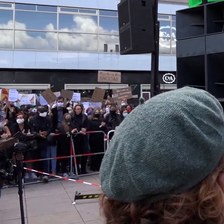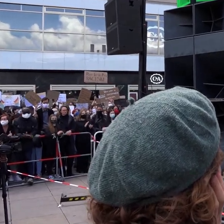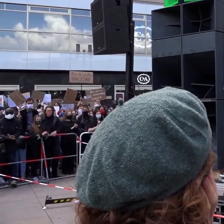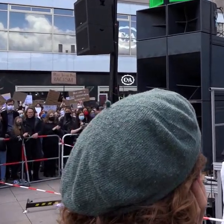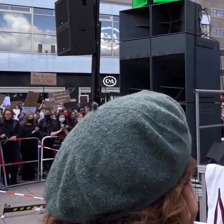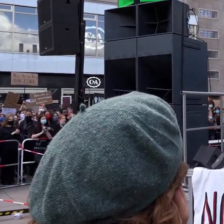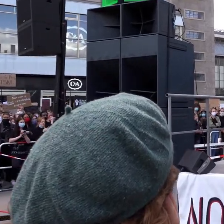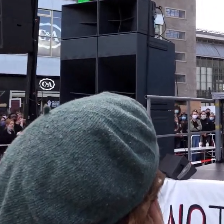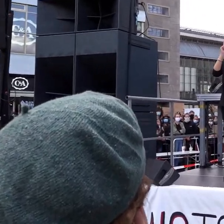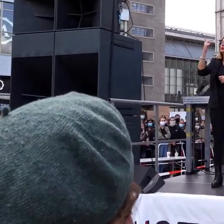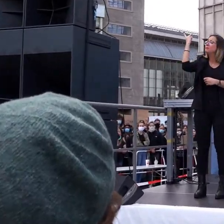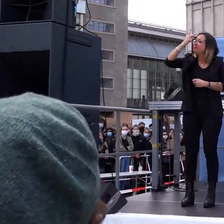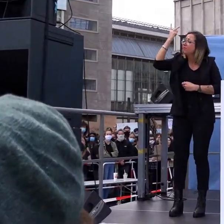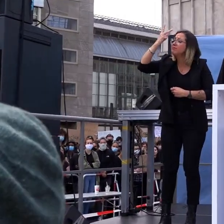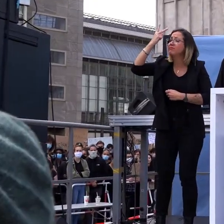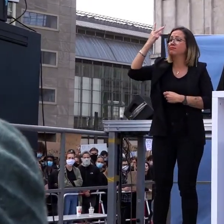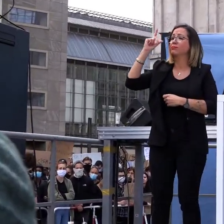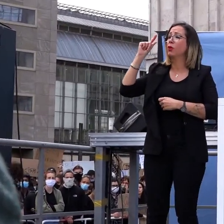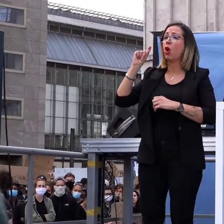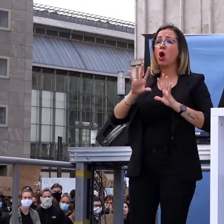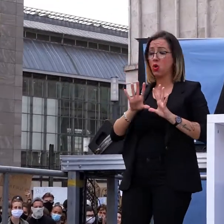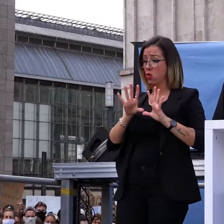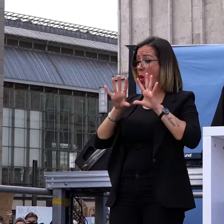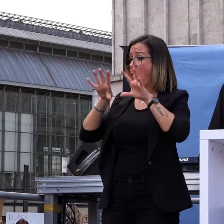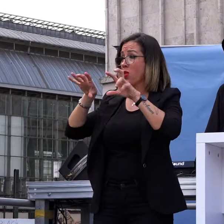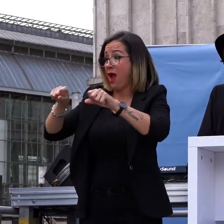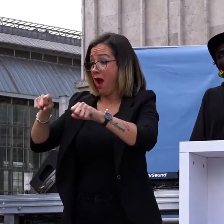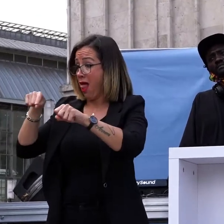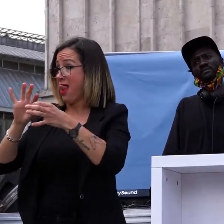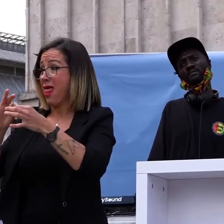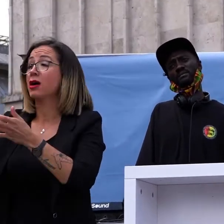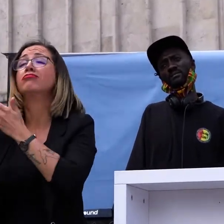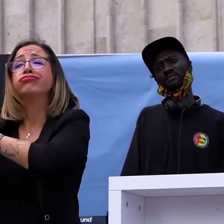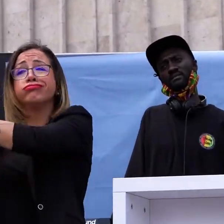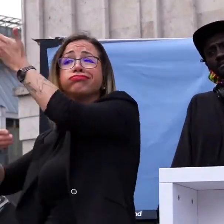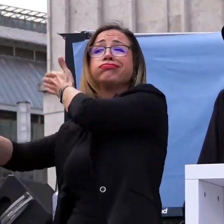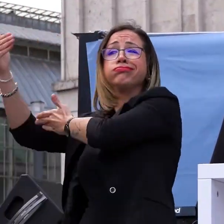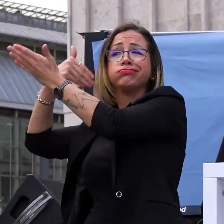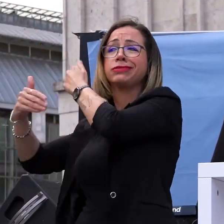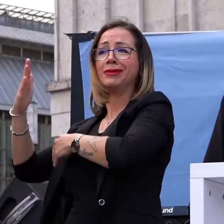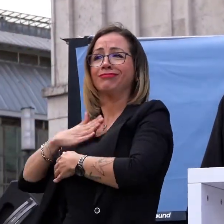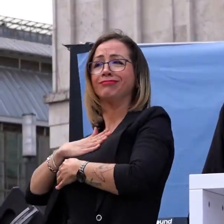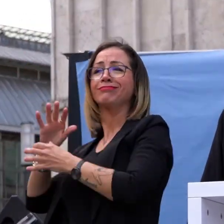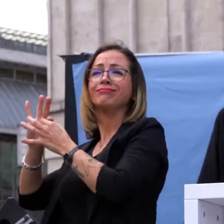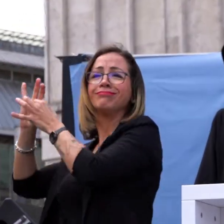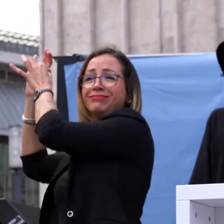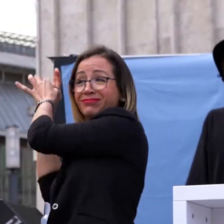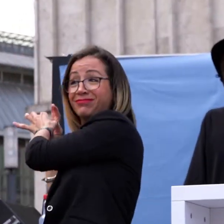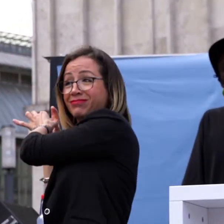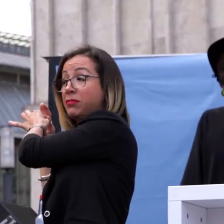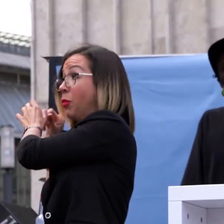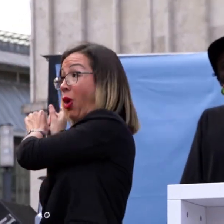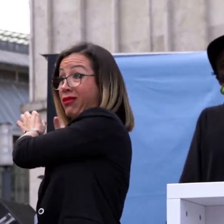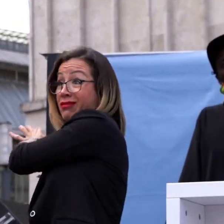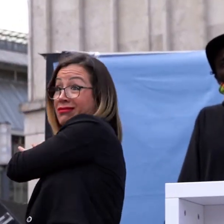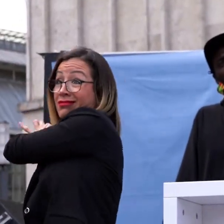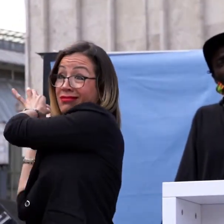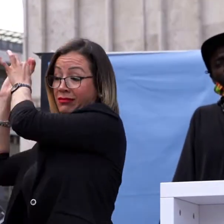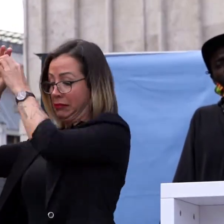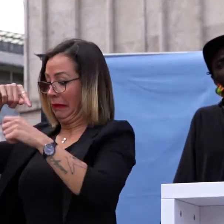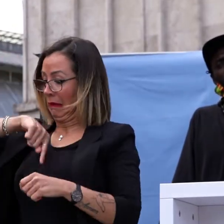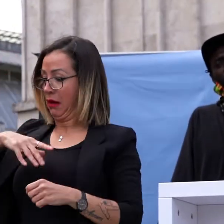Wir müssen verstehen, dass die Kolonialisierung unserer Vorfahren darauf ausgelegt war, systematisch unsere Psyche zu